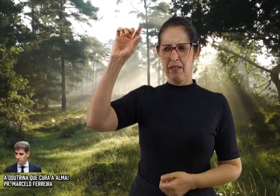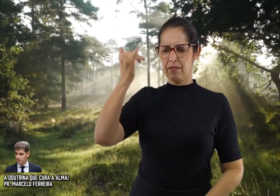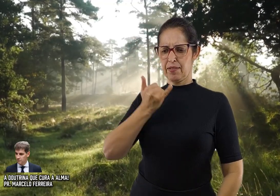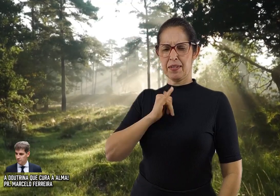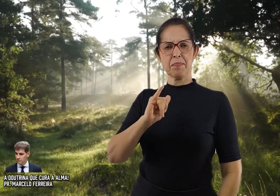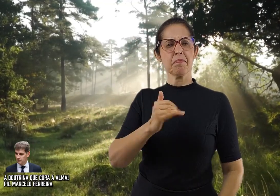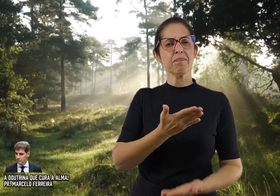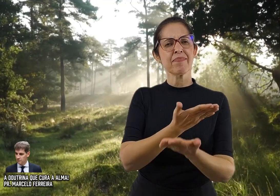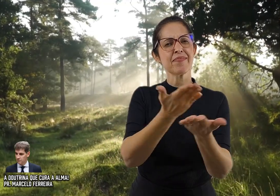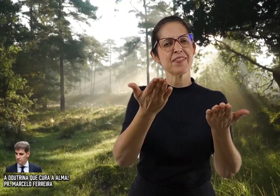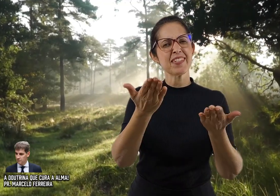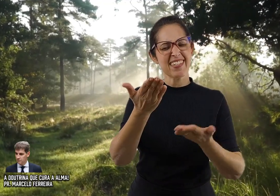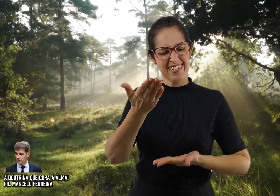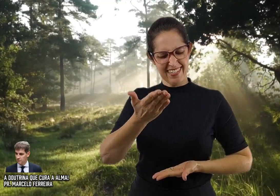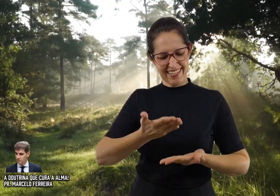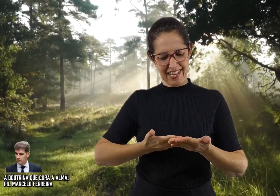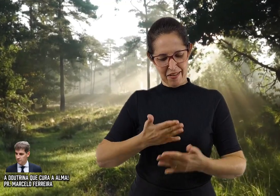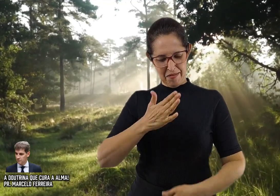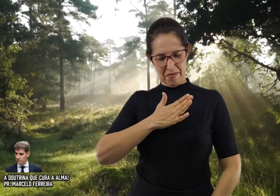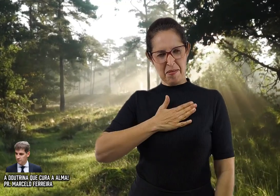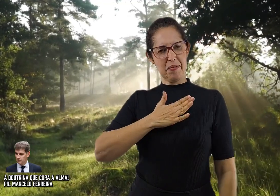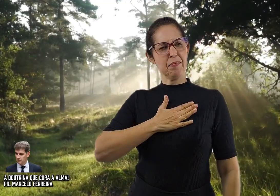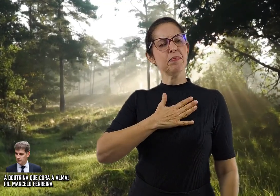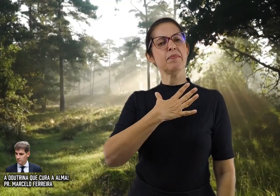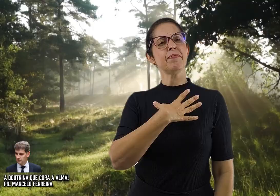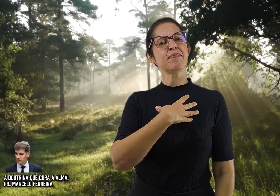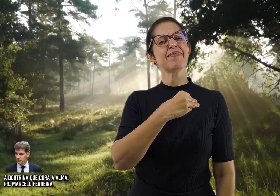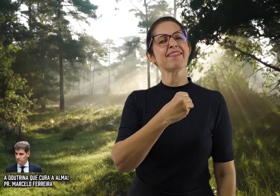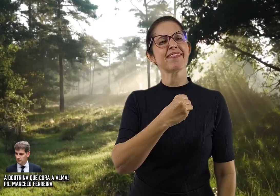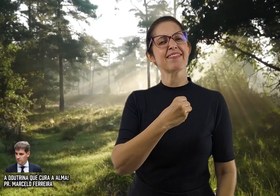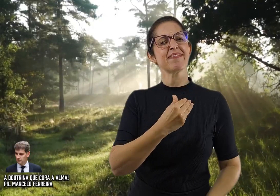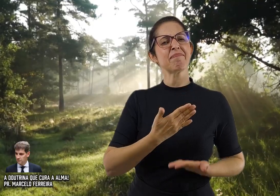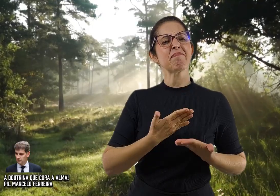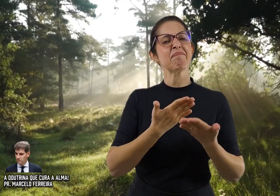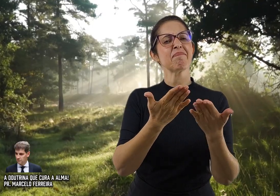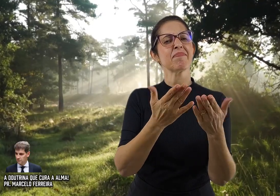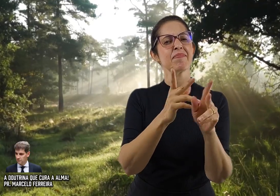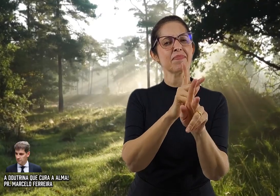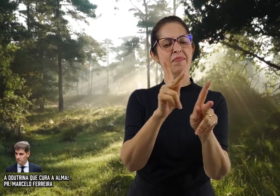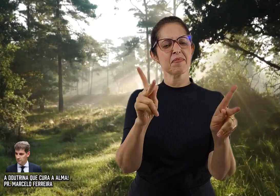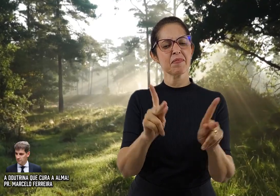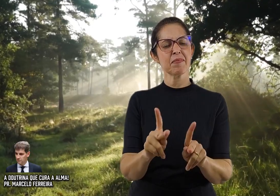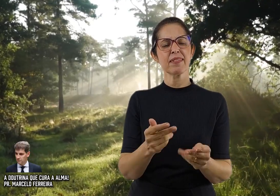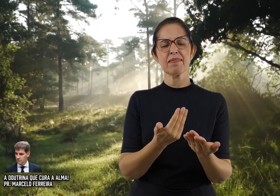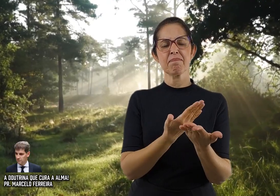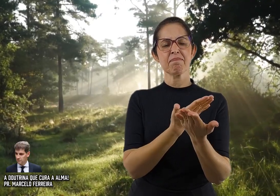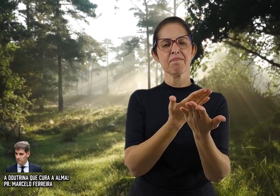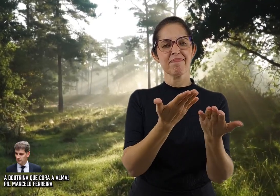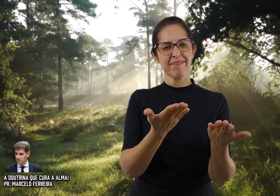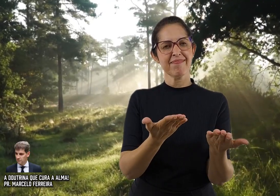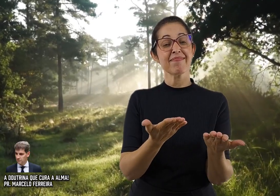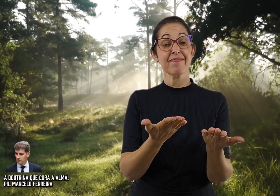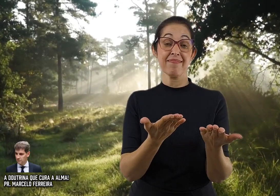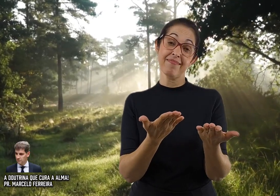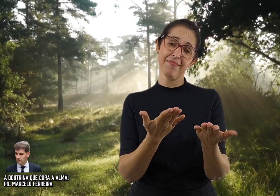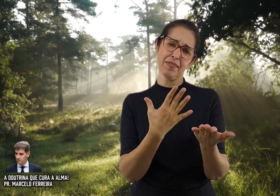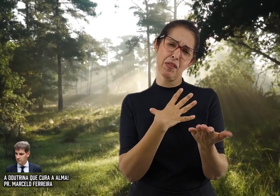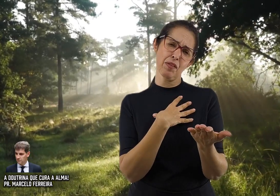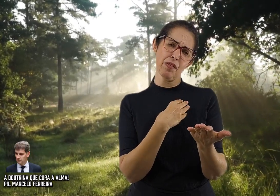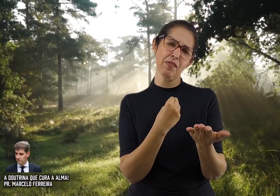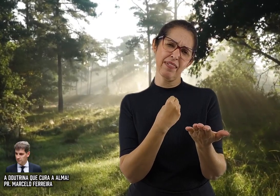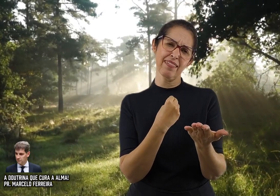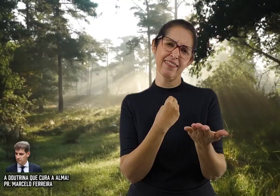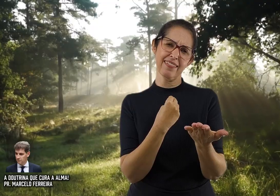Esse que de hace, haise. meus filhos, Nele doce que há. a paz seja convosco. Nele que de roce.